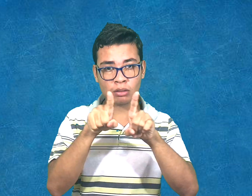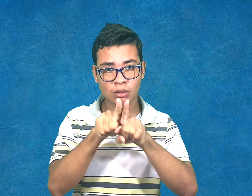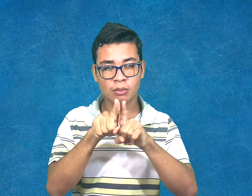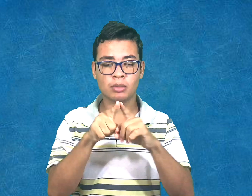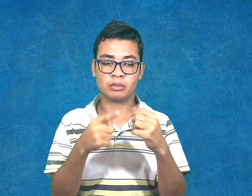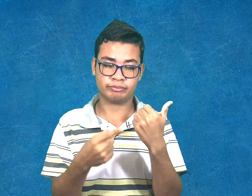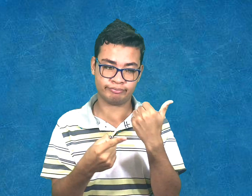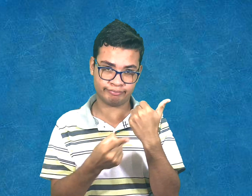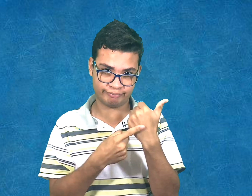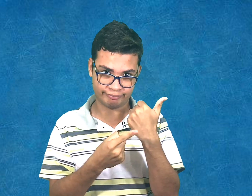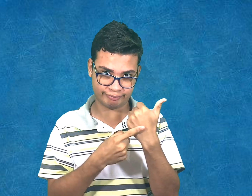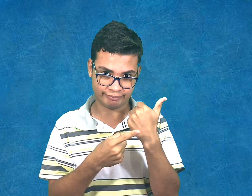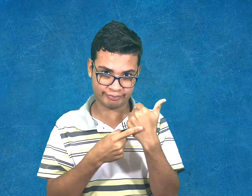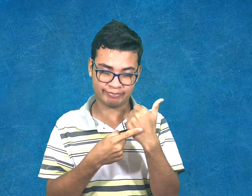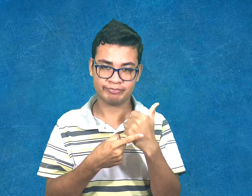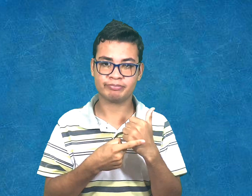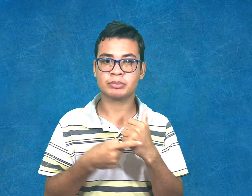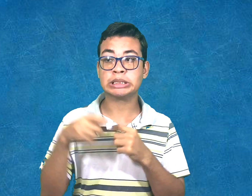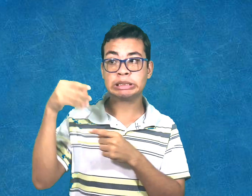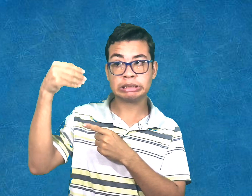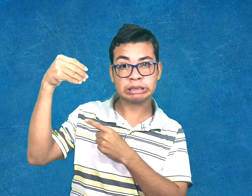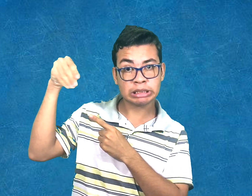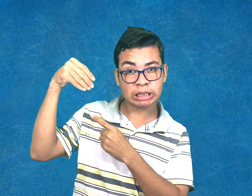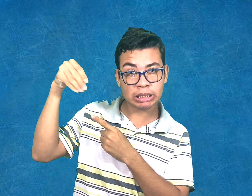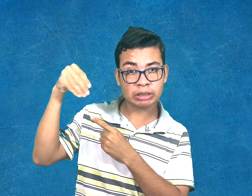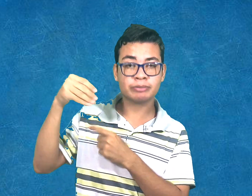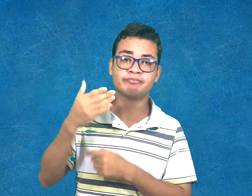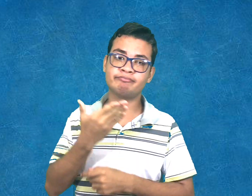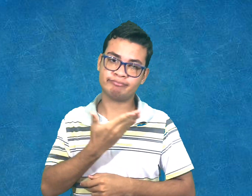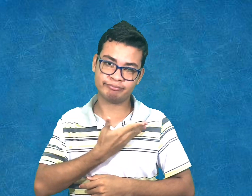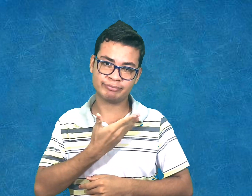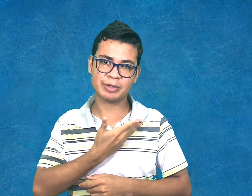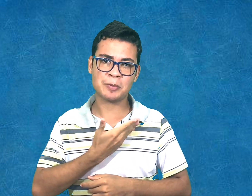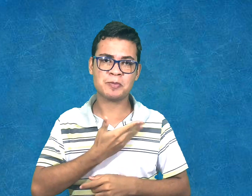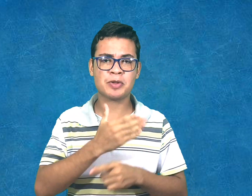like, ativar as notificações e compartilhar com seus amigos,